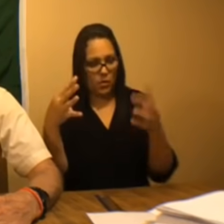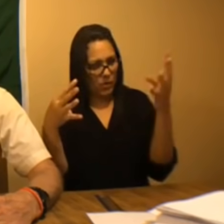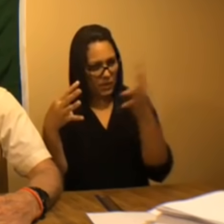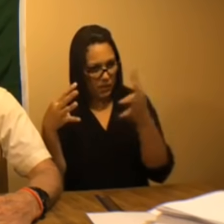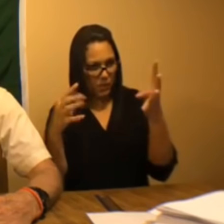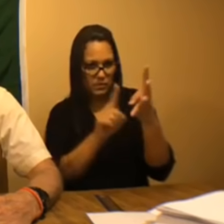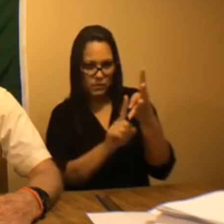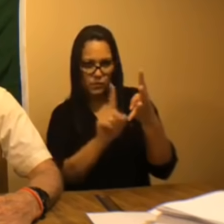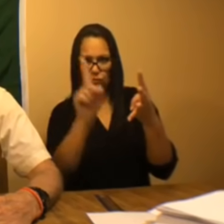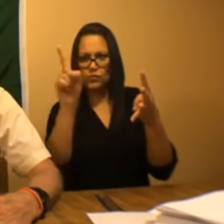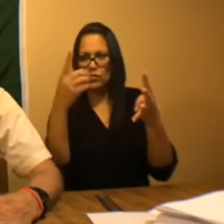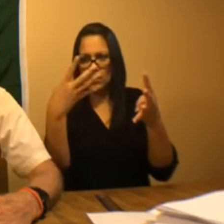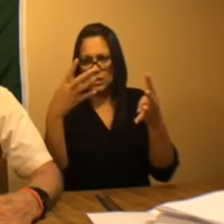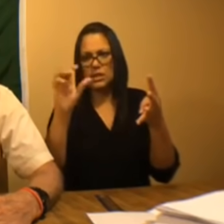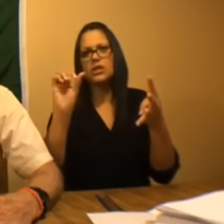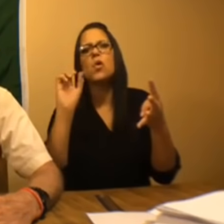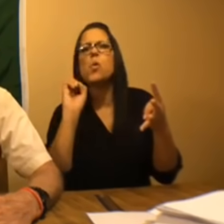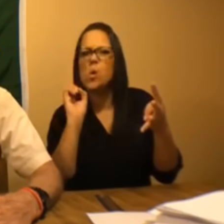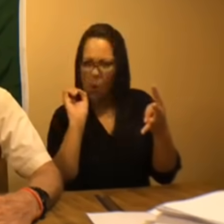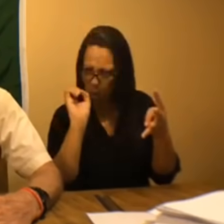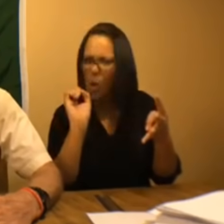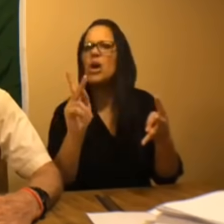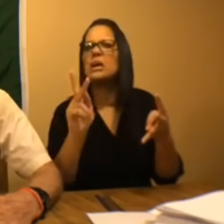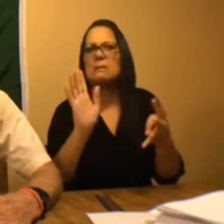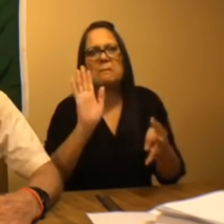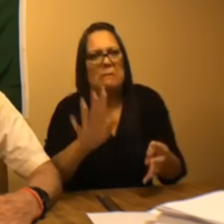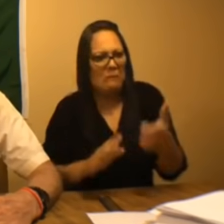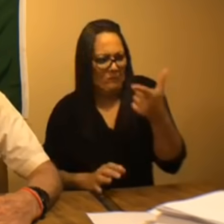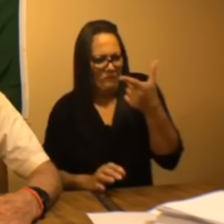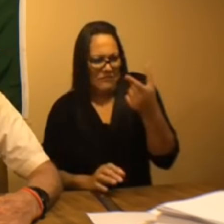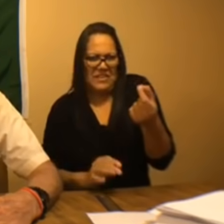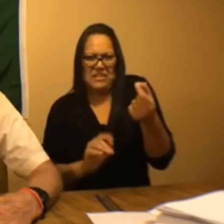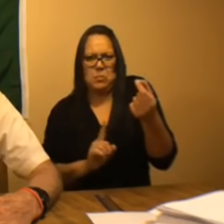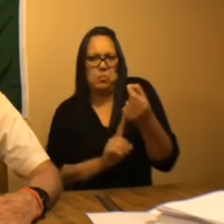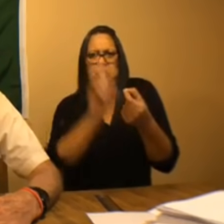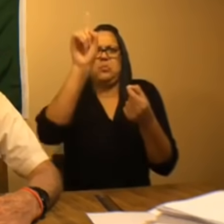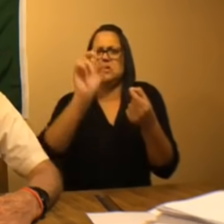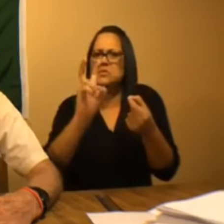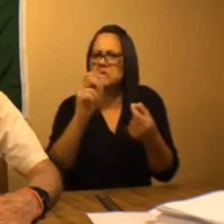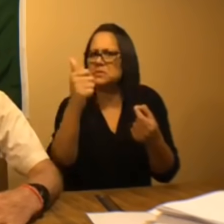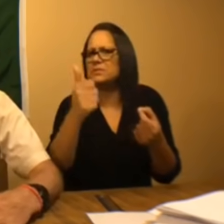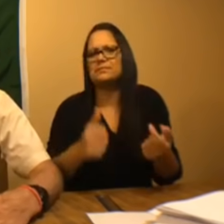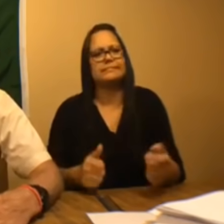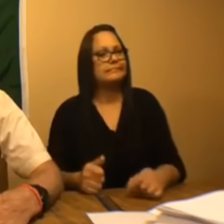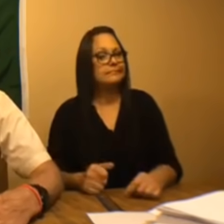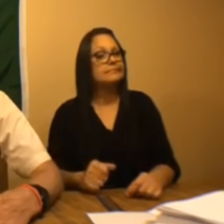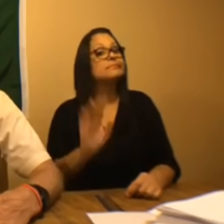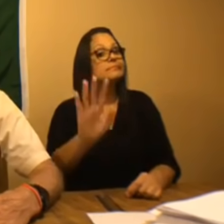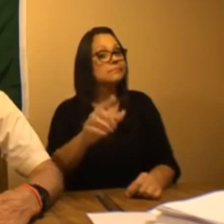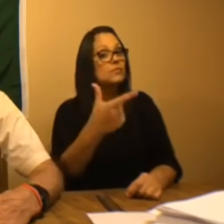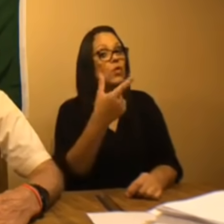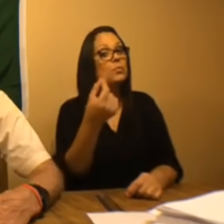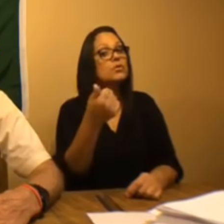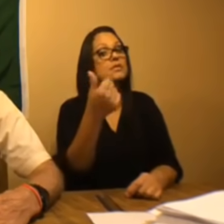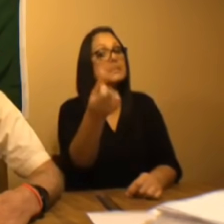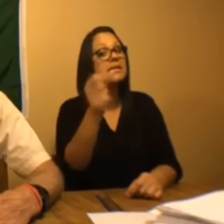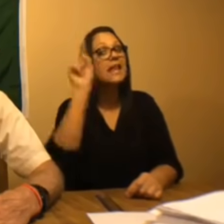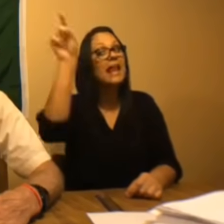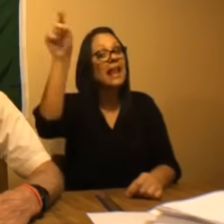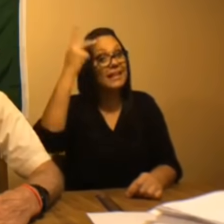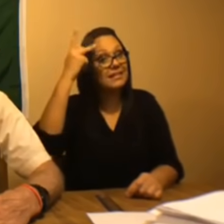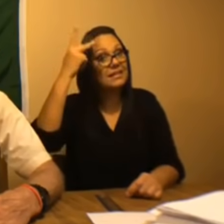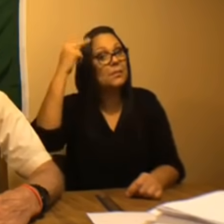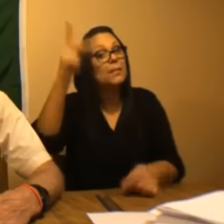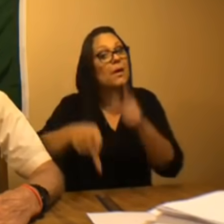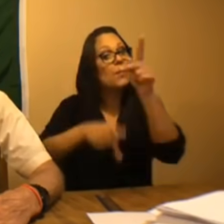Até uma oscilação razoável. Agora, passar de 20% para 51%. Em 2016, o povo